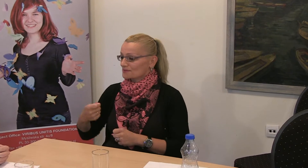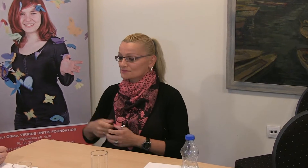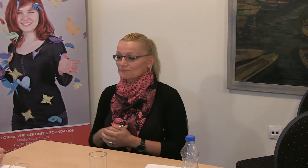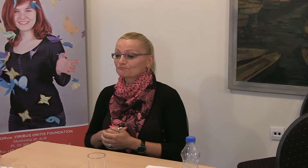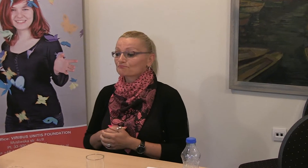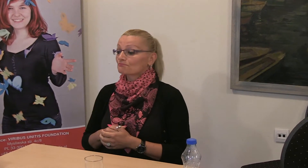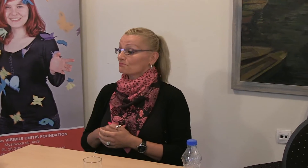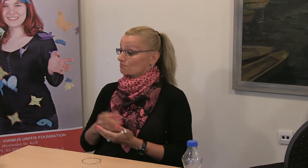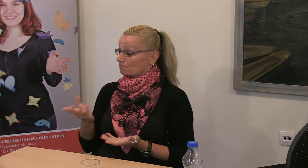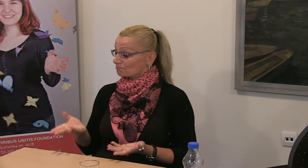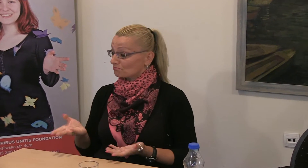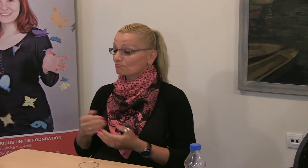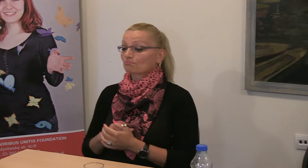Pre dve nedelje sam počela da radim.